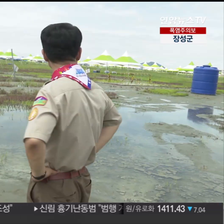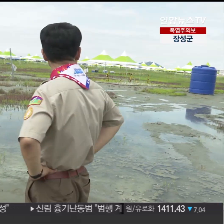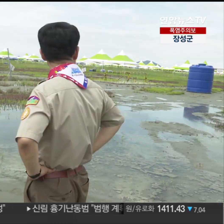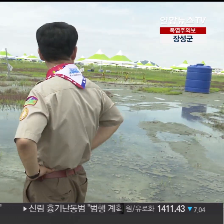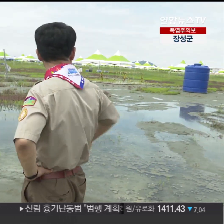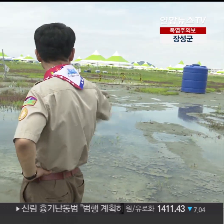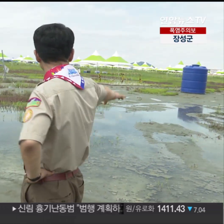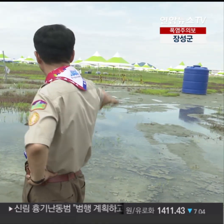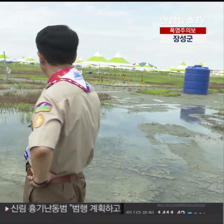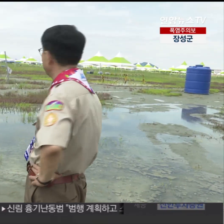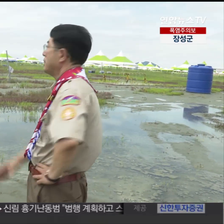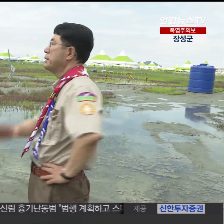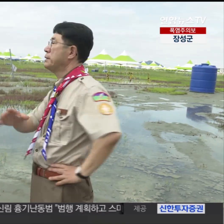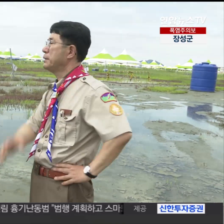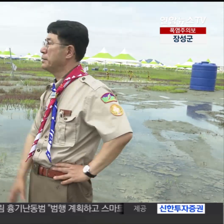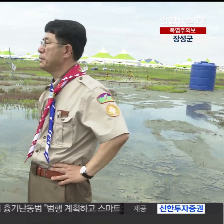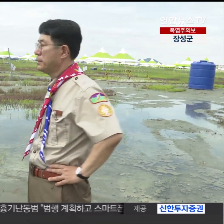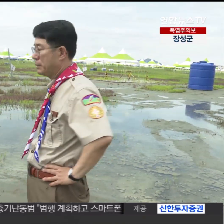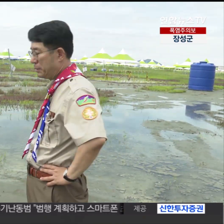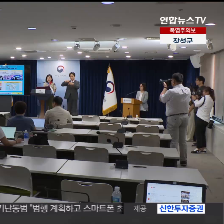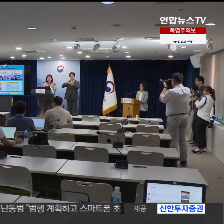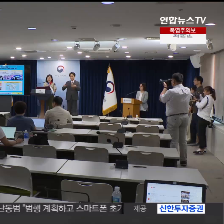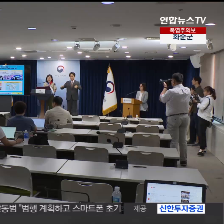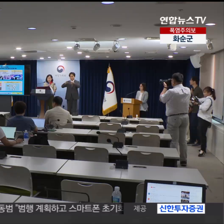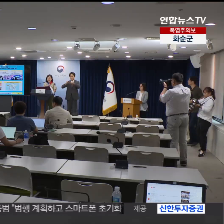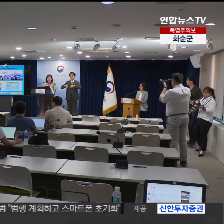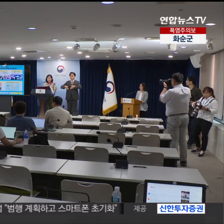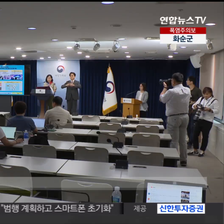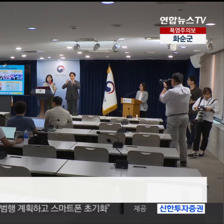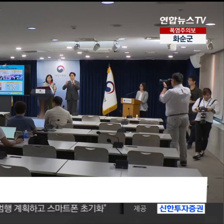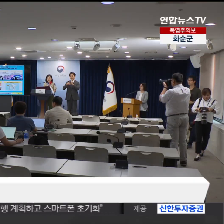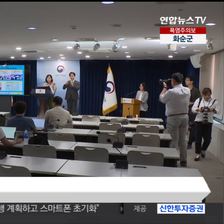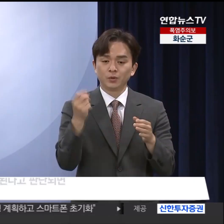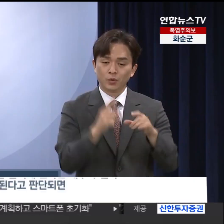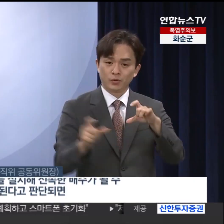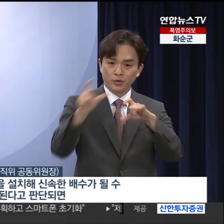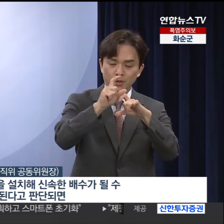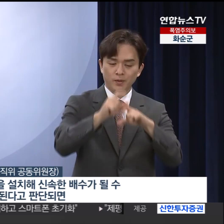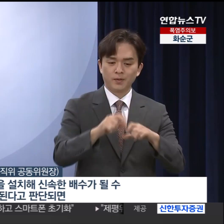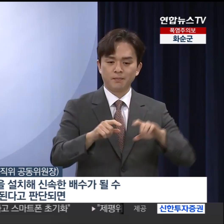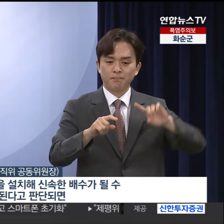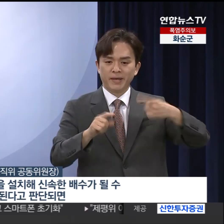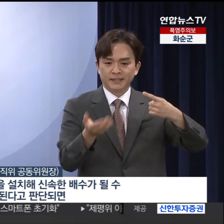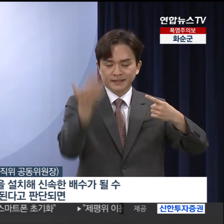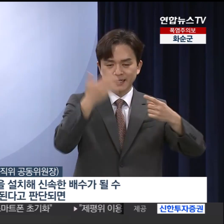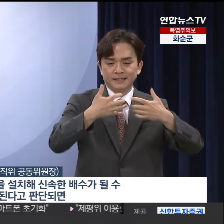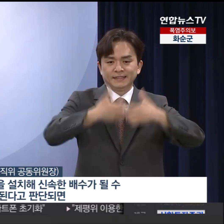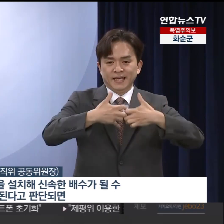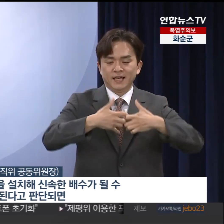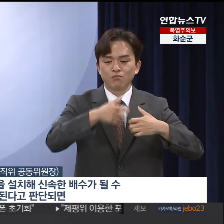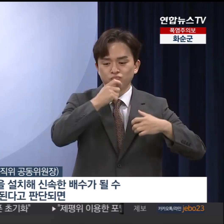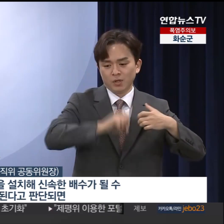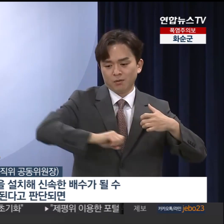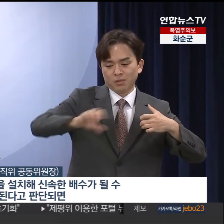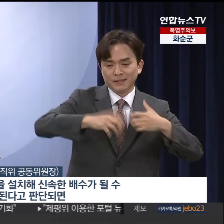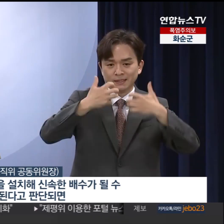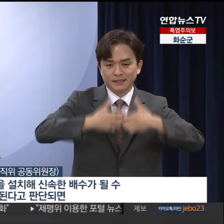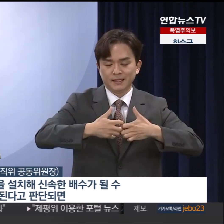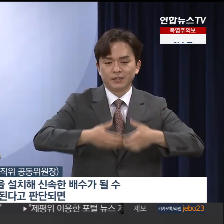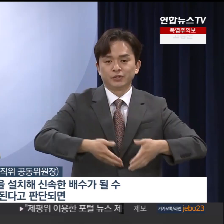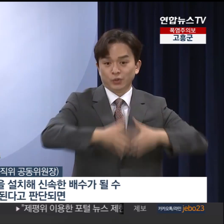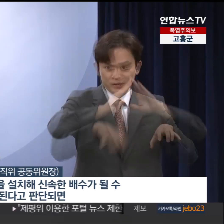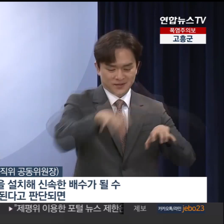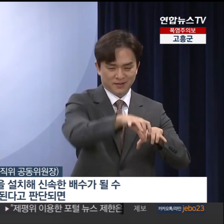안전대책 수립에 공을 들였다고 설명합니다. 영지 내에 100개의 간이 펌프 시설을 설치하여 신속한 배수가 될 수